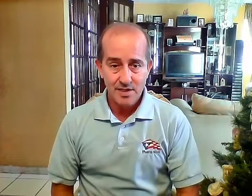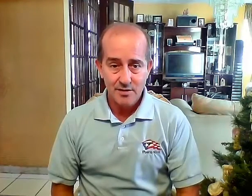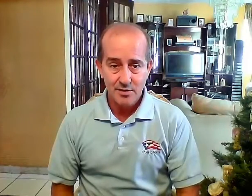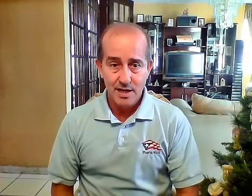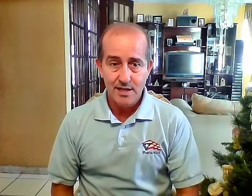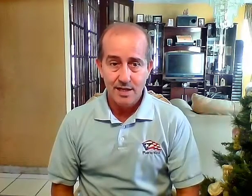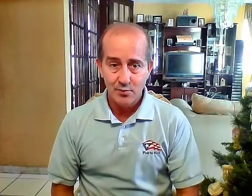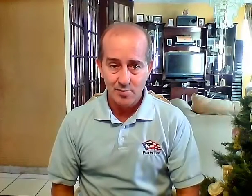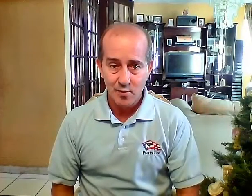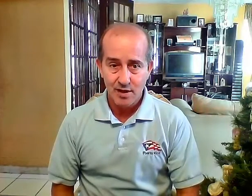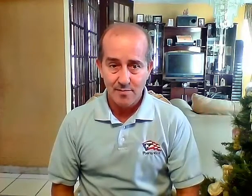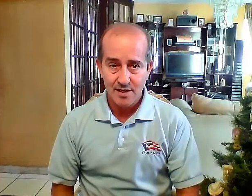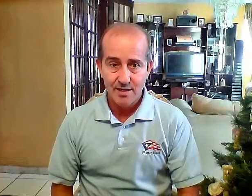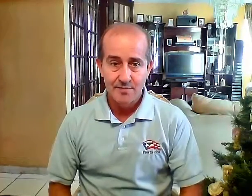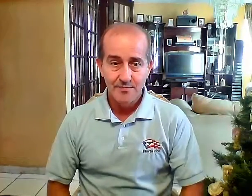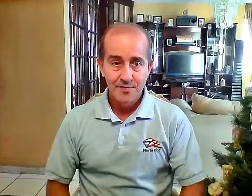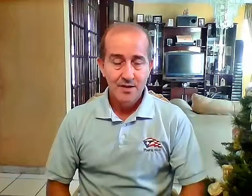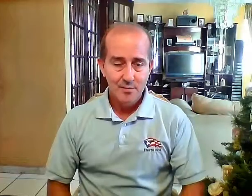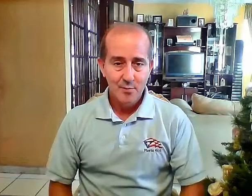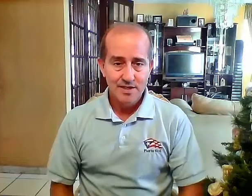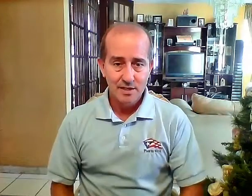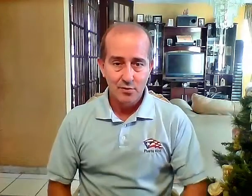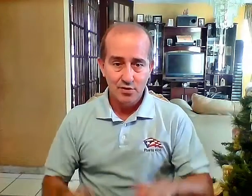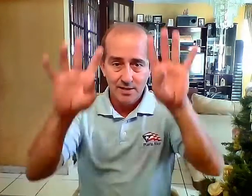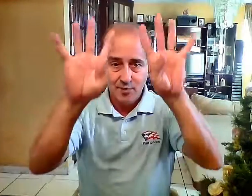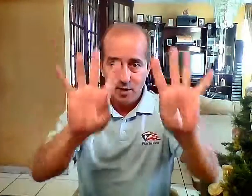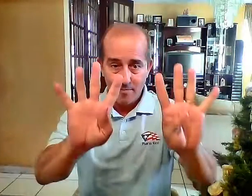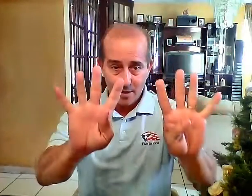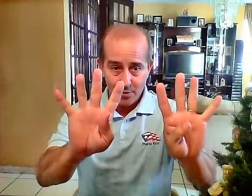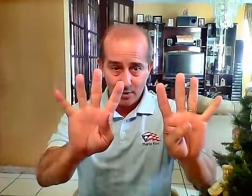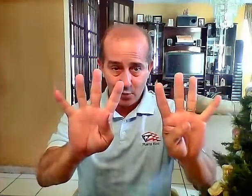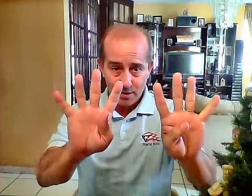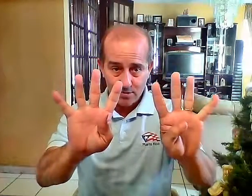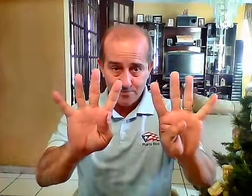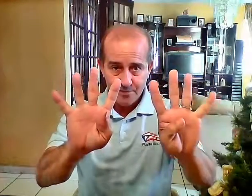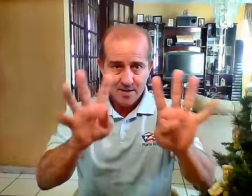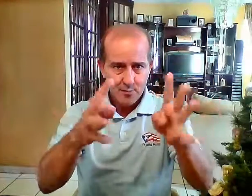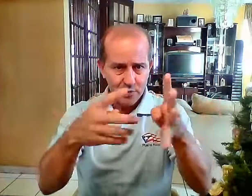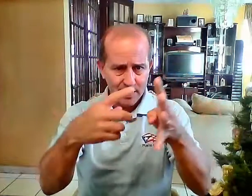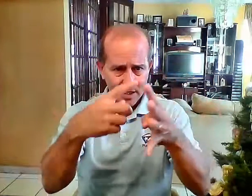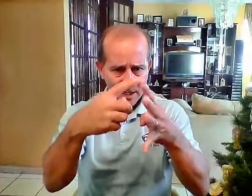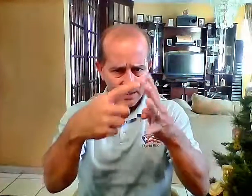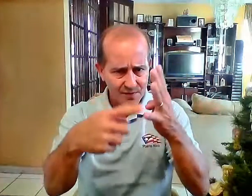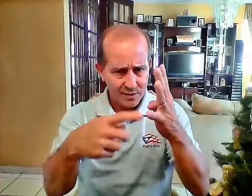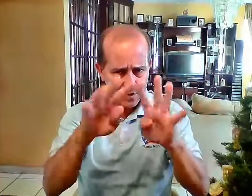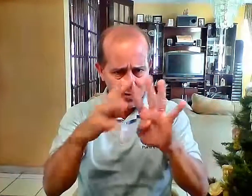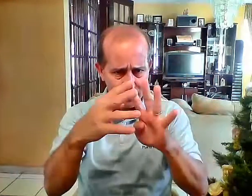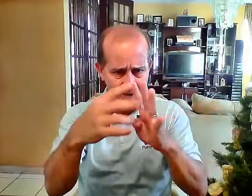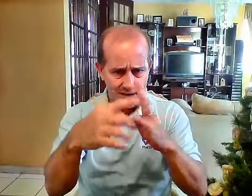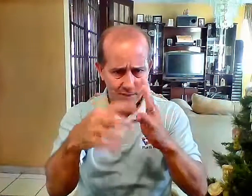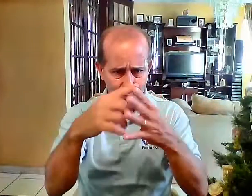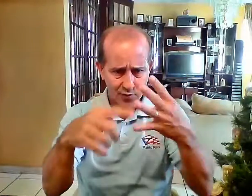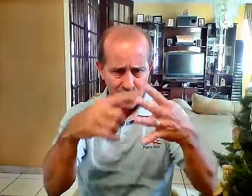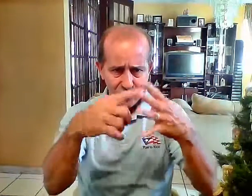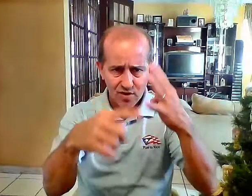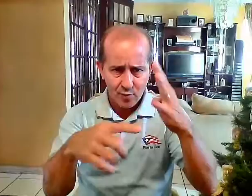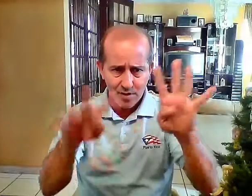la subimos a la página. Vamos a hacer cortina, ponemos las manos en cuatro. Porque este clasificador se usa para cuando hay un tipo de